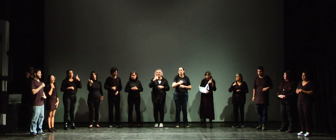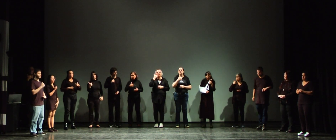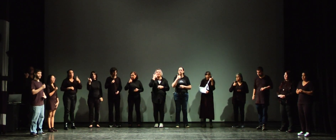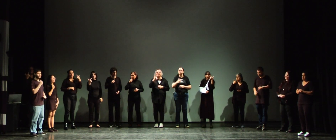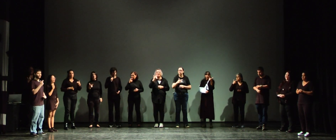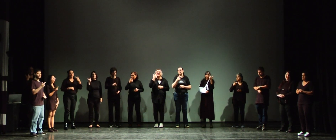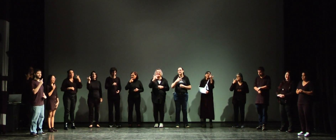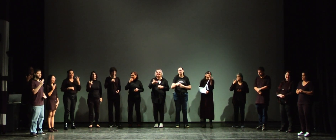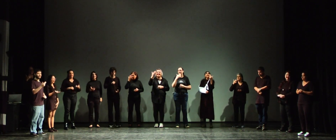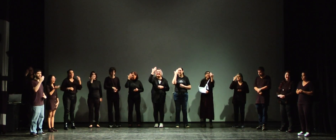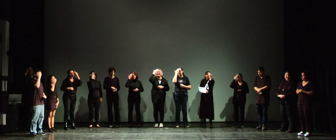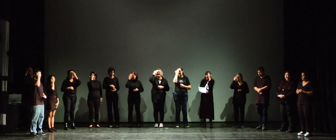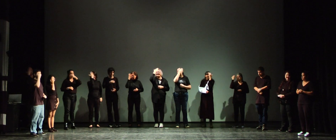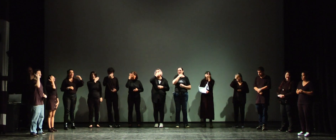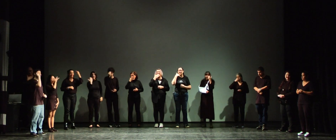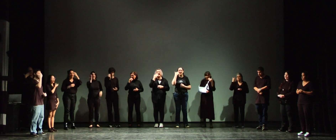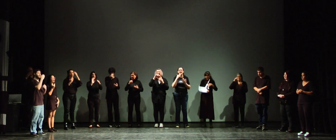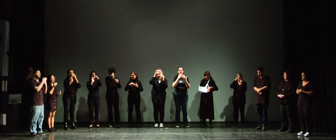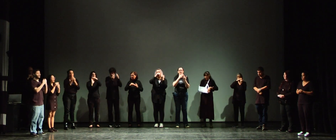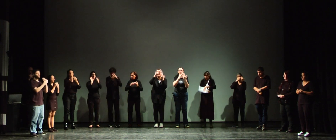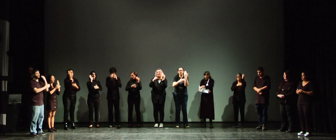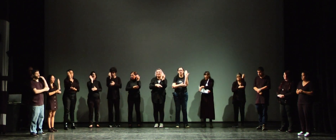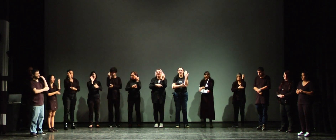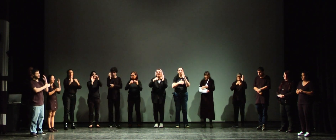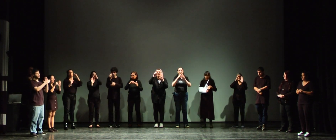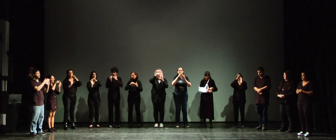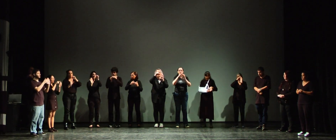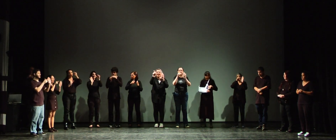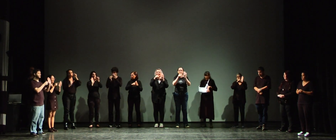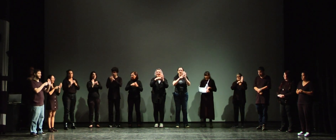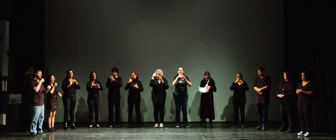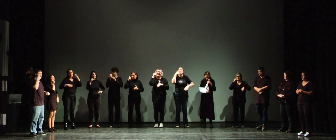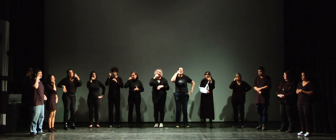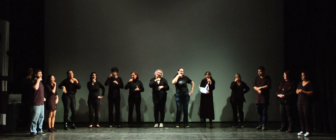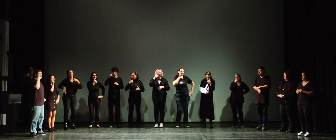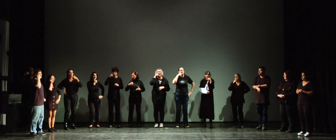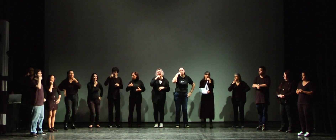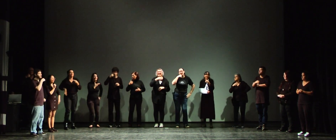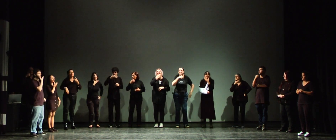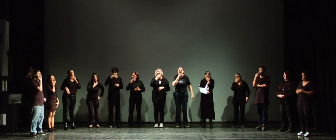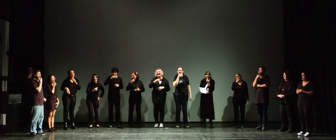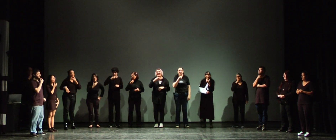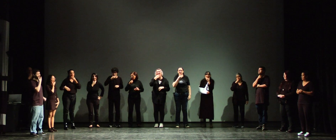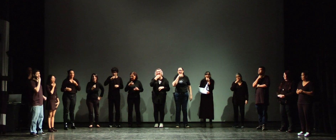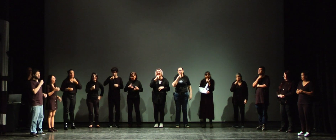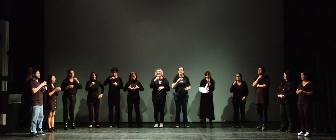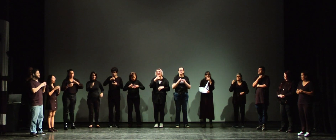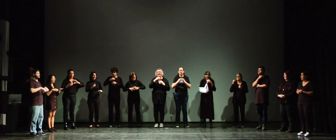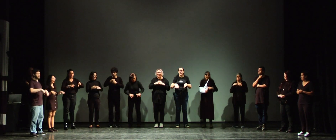Um, dois, três, testa, cara, mão, cotovelo, pontapé, senhorita, cavaleiro, tem